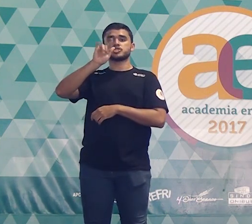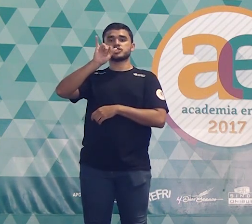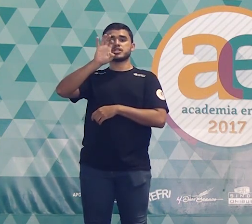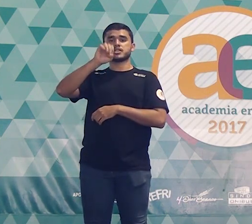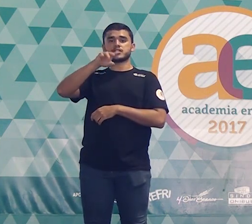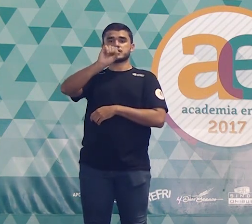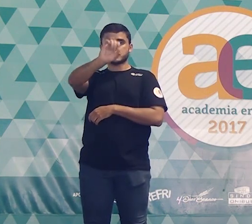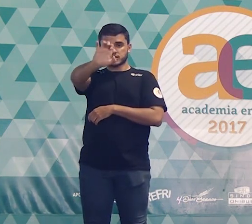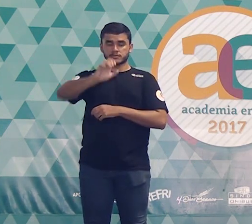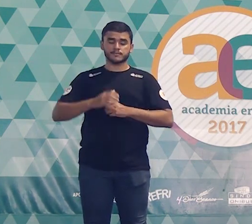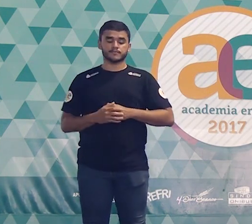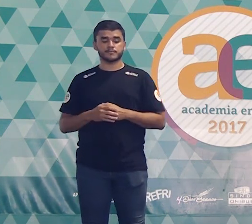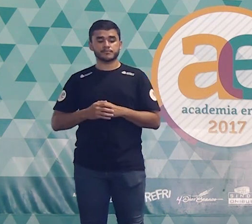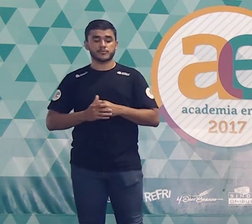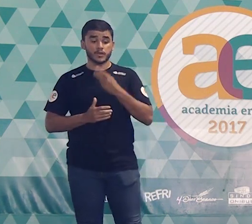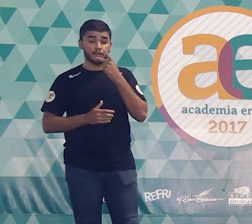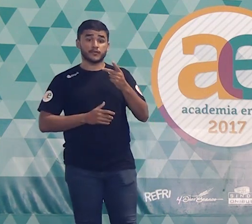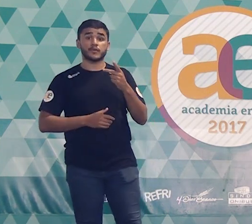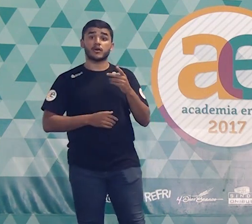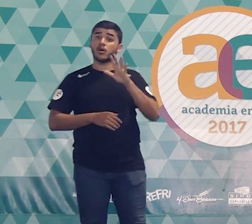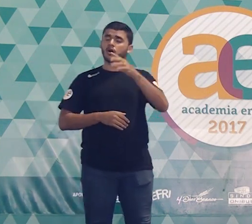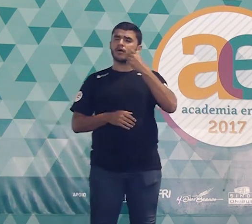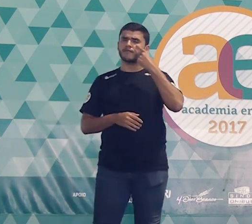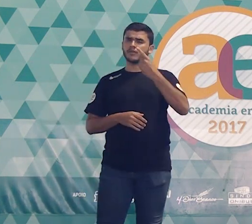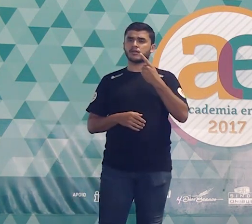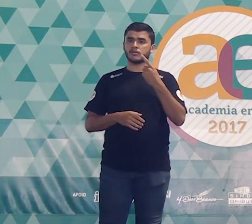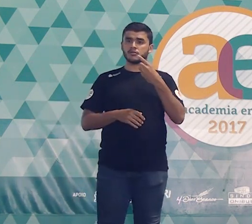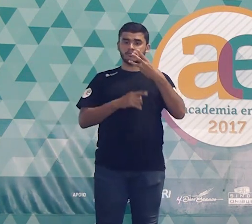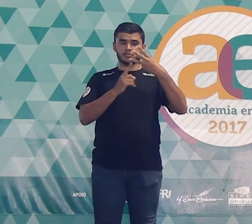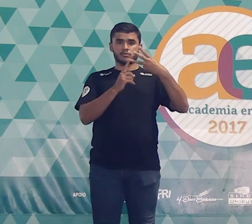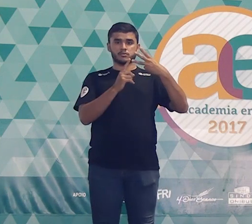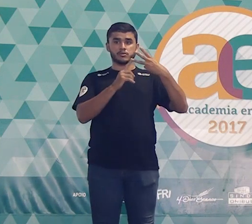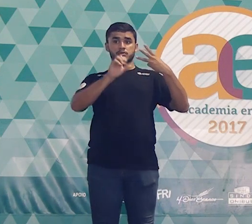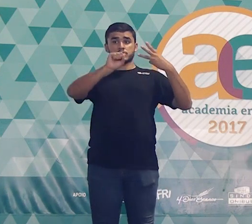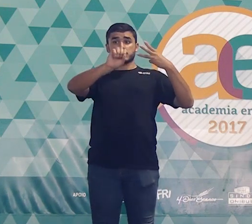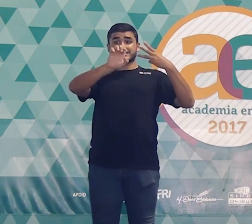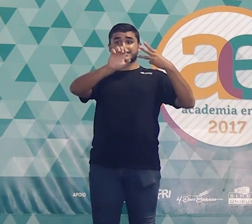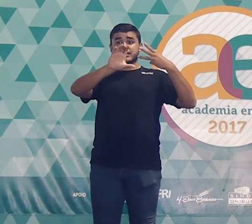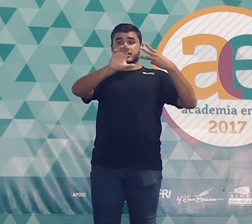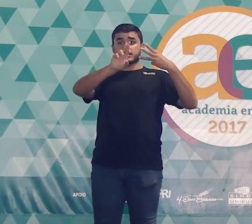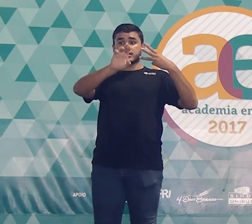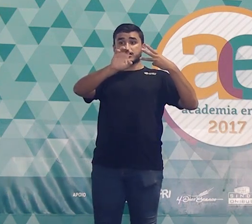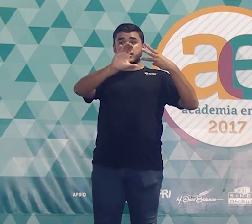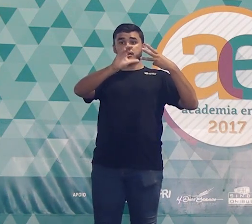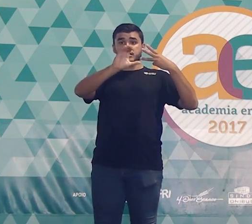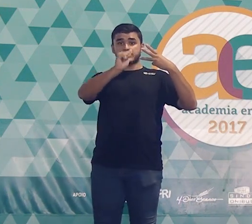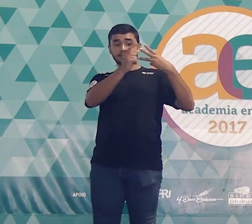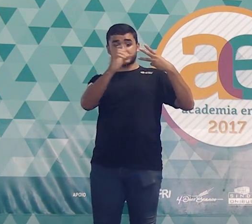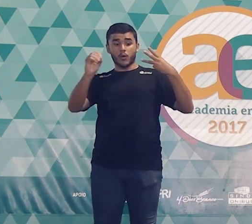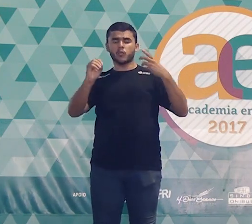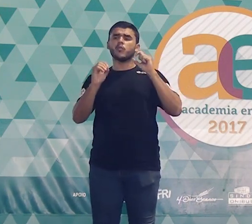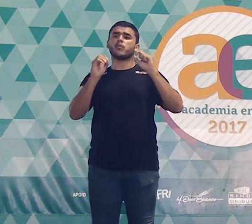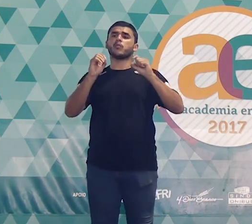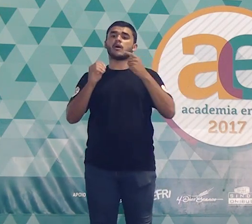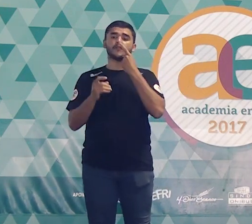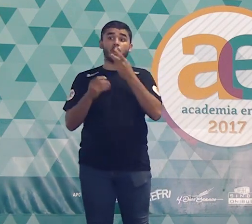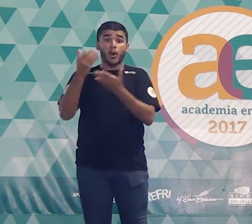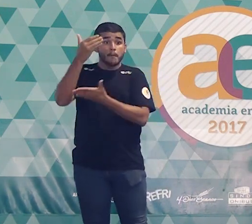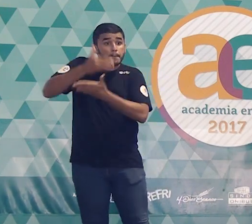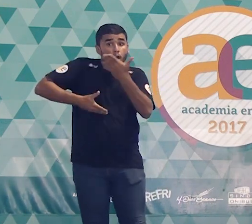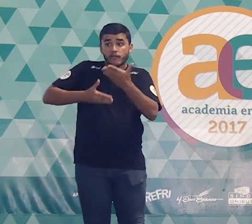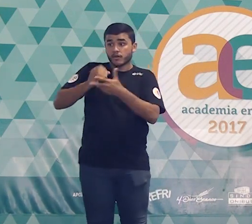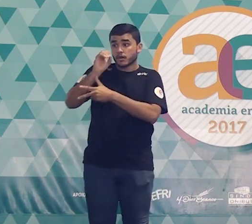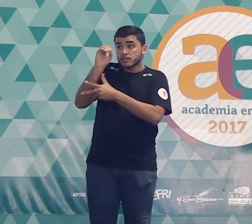complexo de Golgi é responsável pela secreção. Atenção, gente, anote isso aí. Se ele falar na célula, se ele falar assim para você na prova do Enem, olha